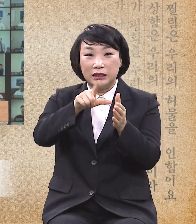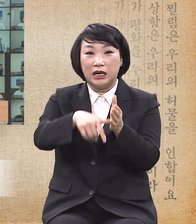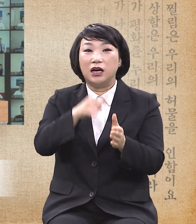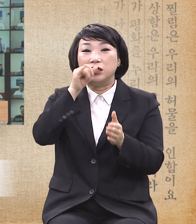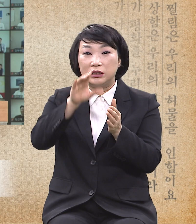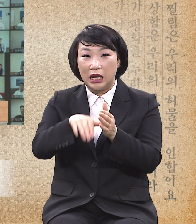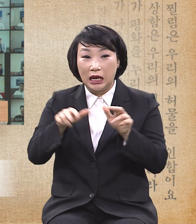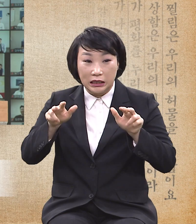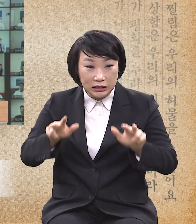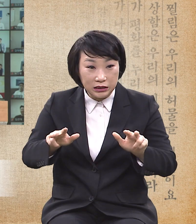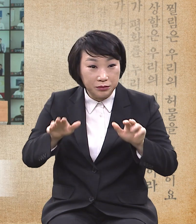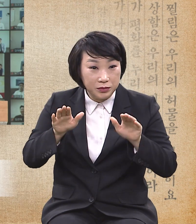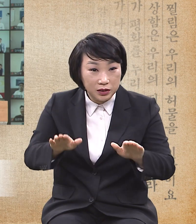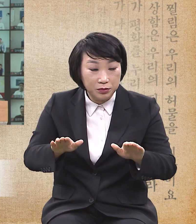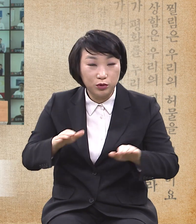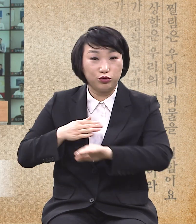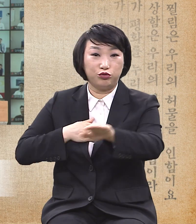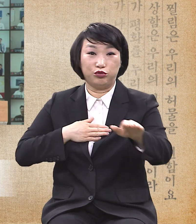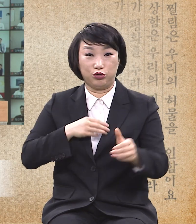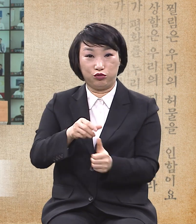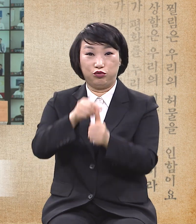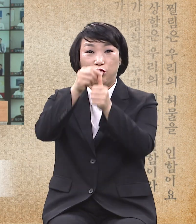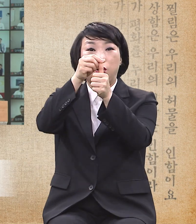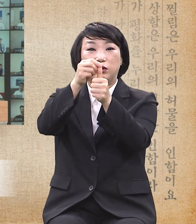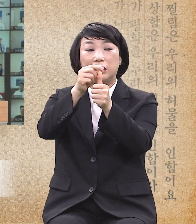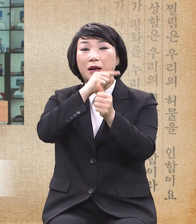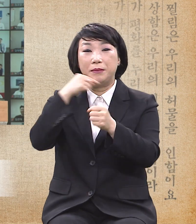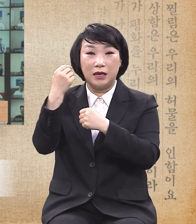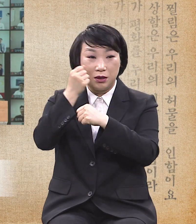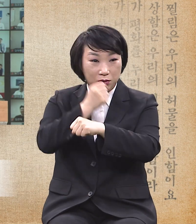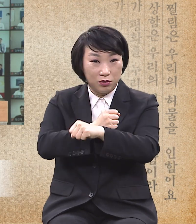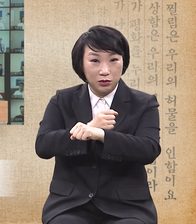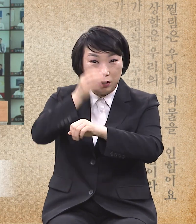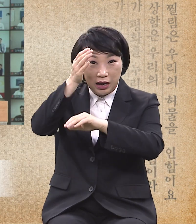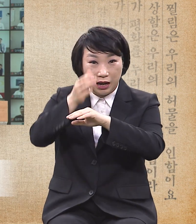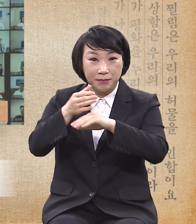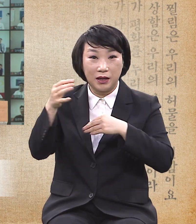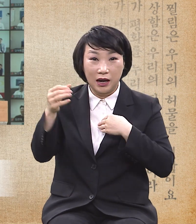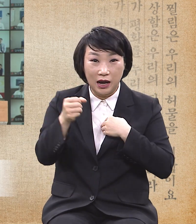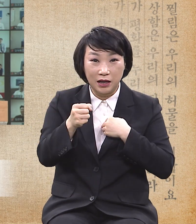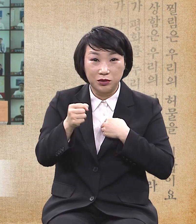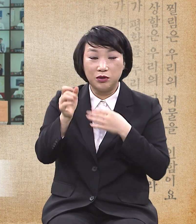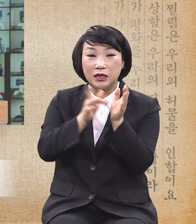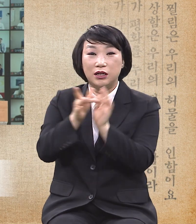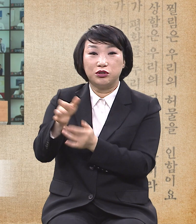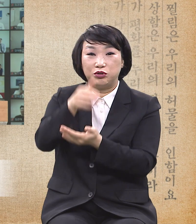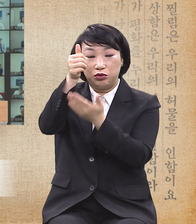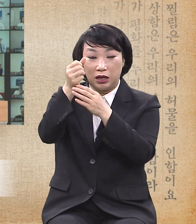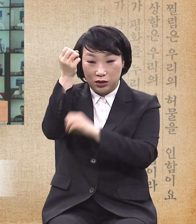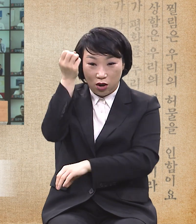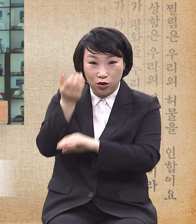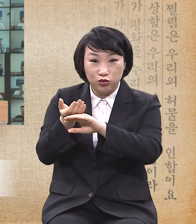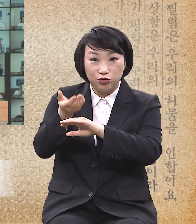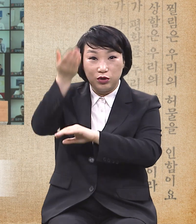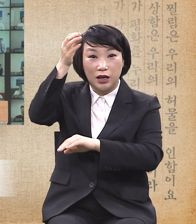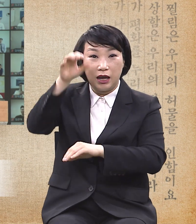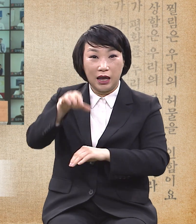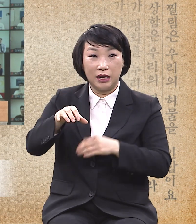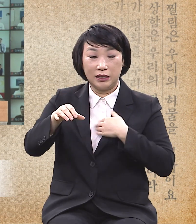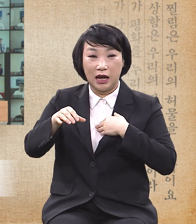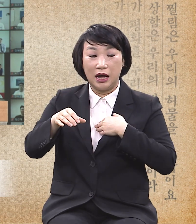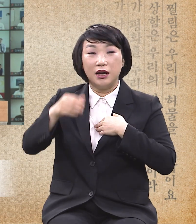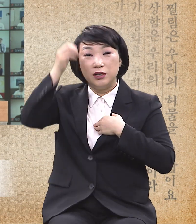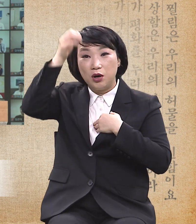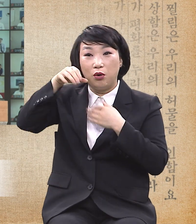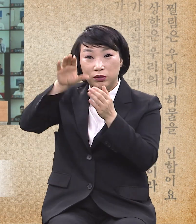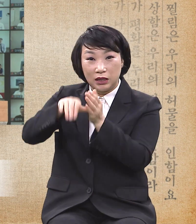때 구원의 피의 공로에 감사해서 그리스도의 토에 자신의